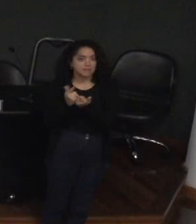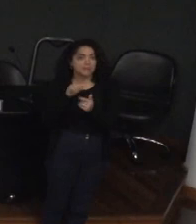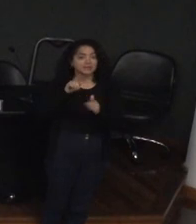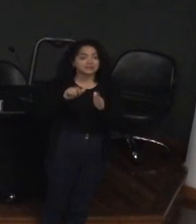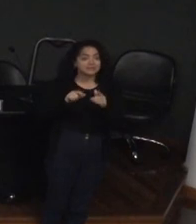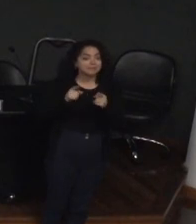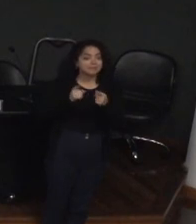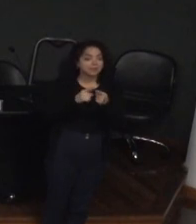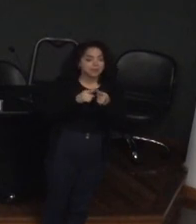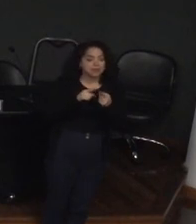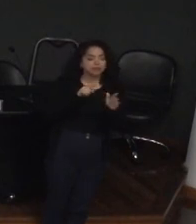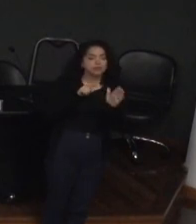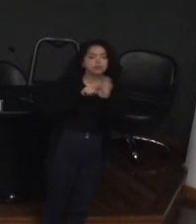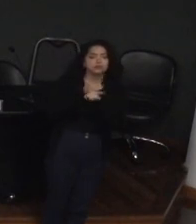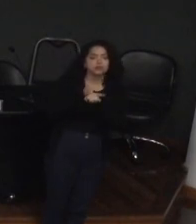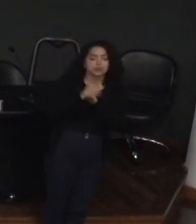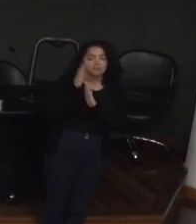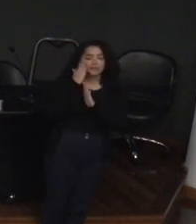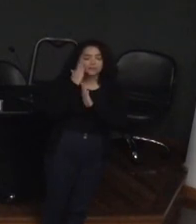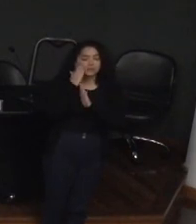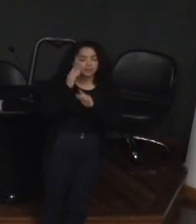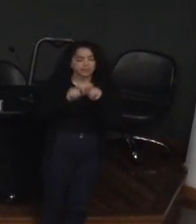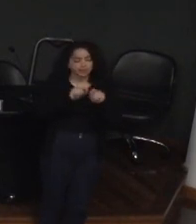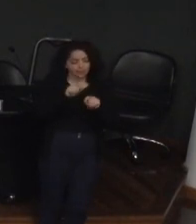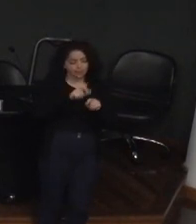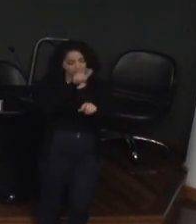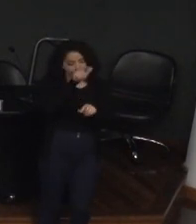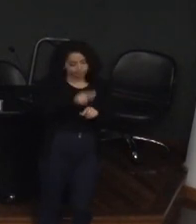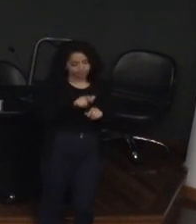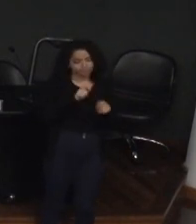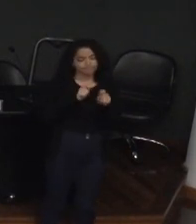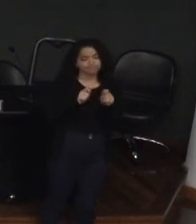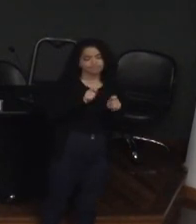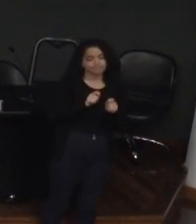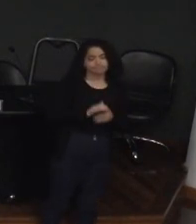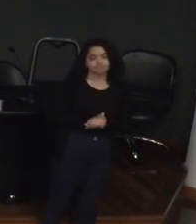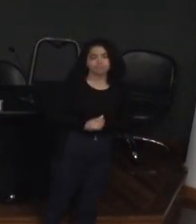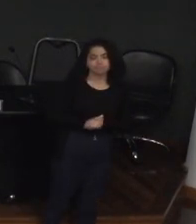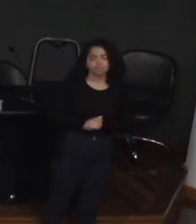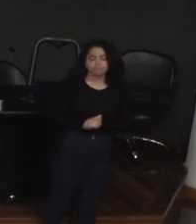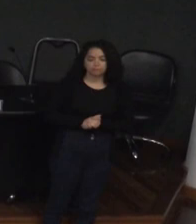essas interfaces para saber quem é o controlador. Entende?